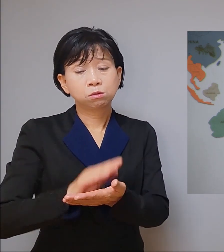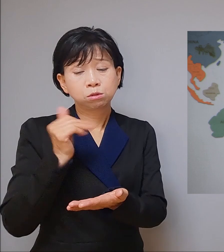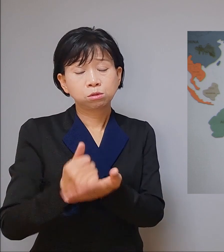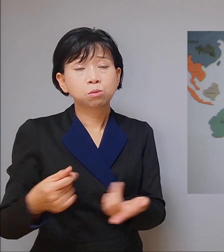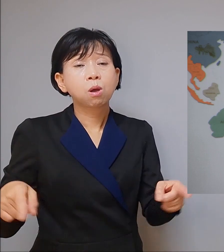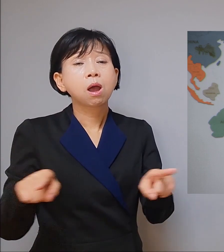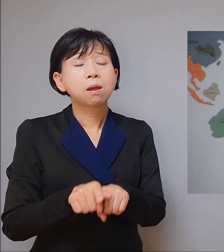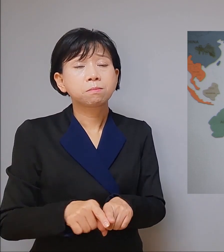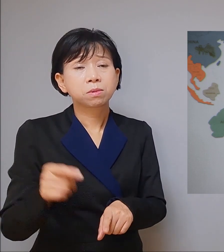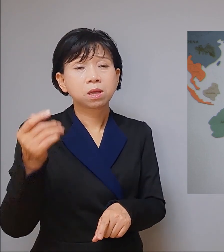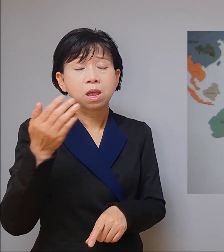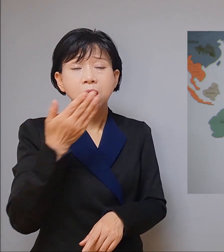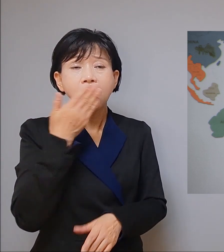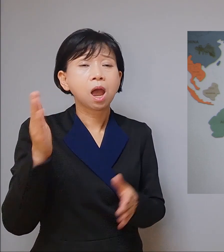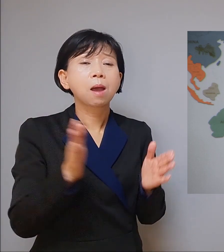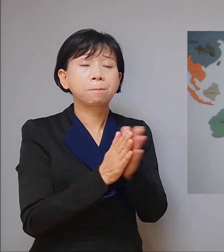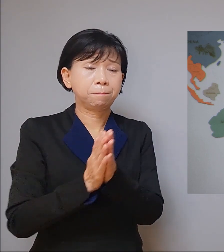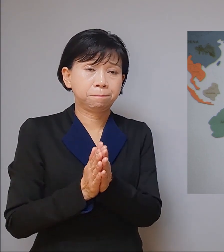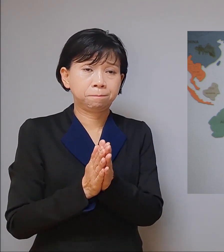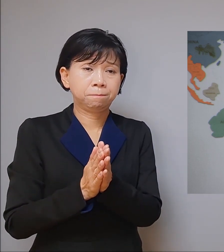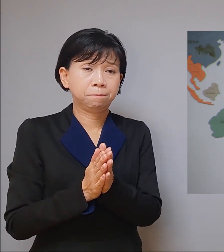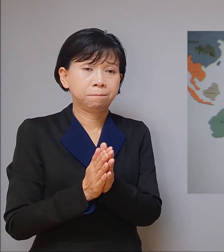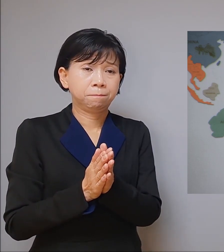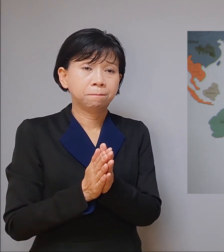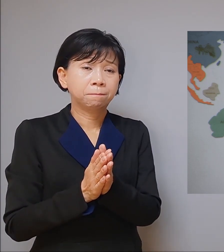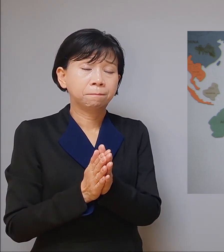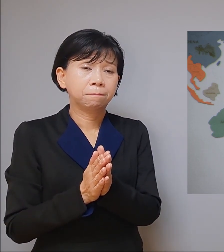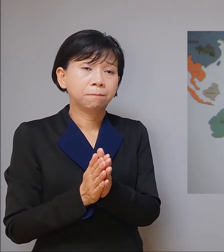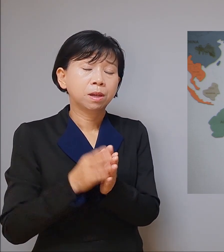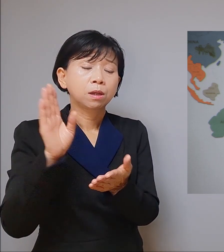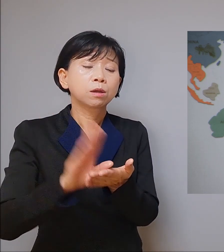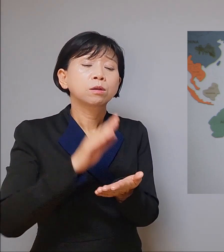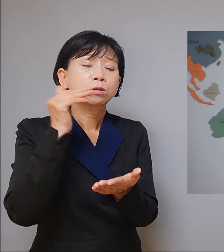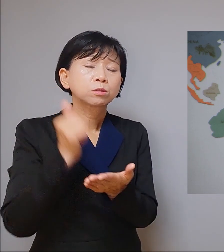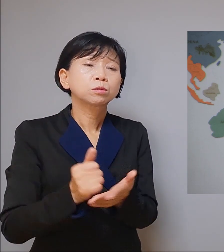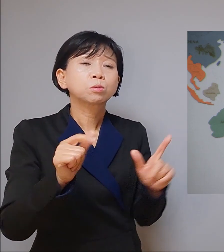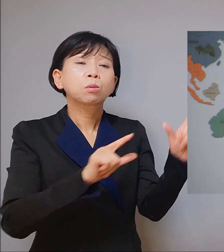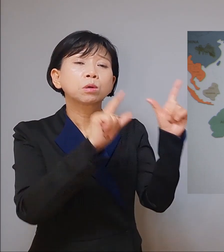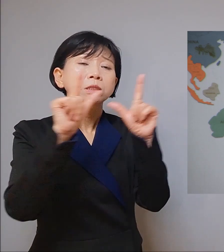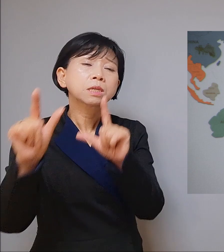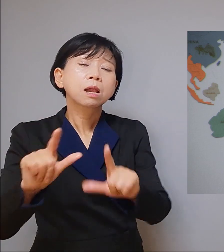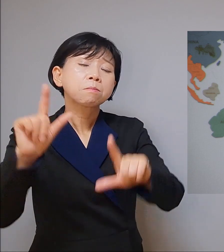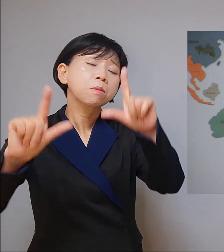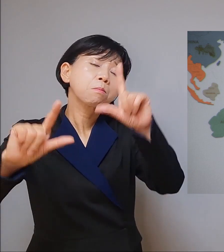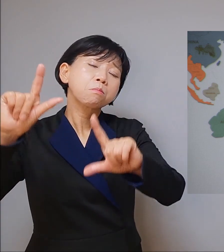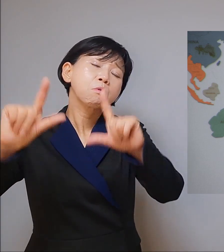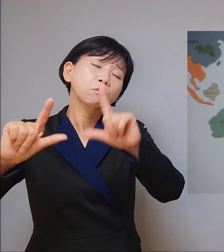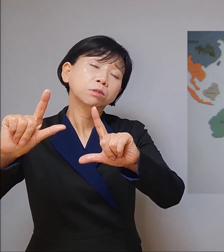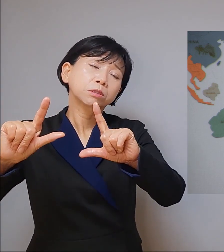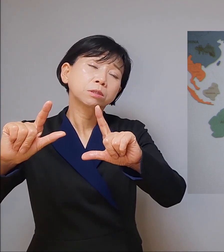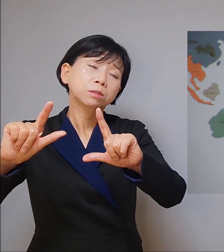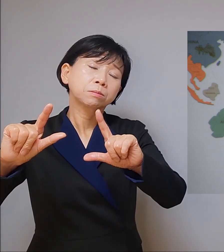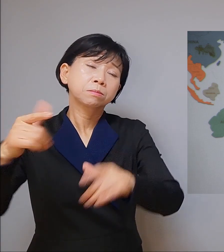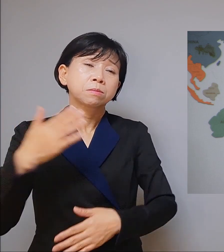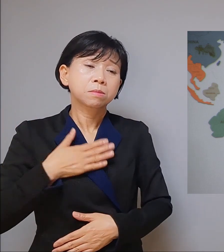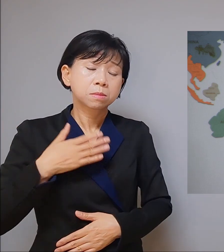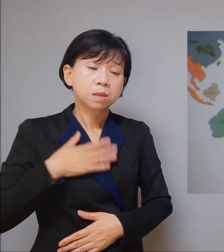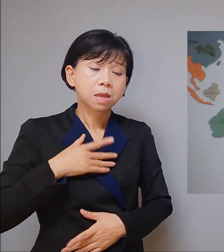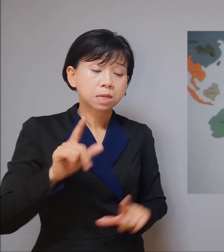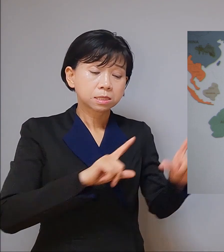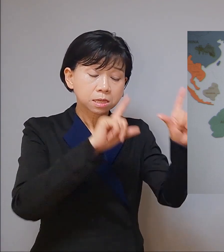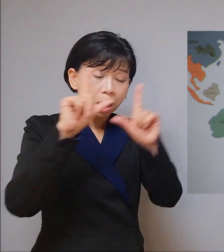그리스도와 연합하여서 그리스도의 삶의 모습들이 우리의 삶의